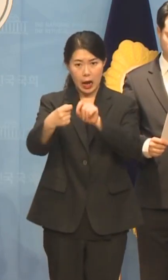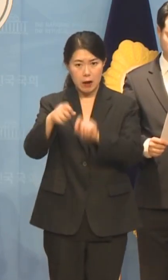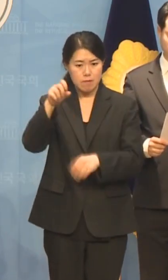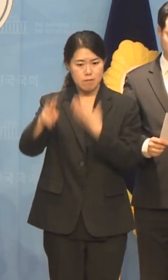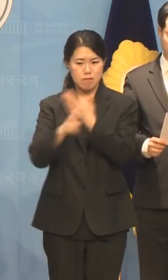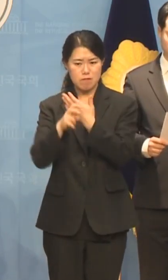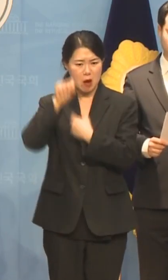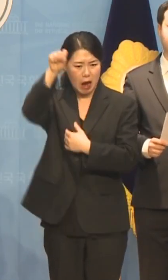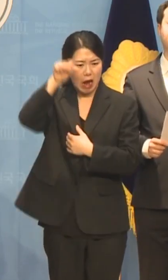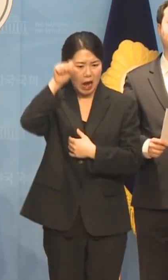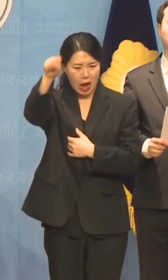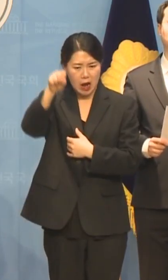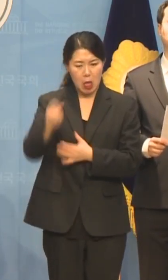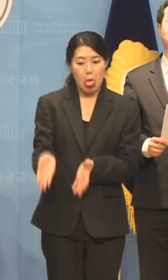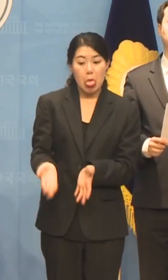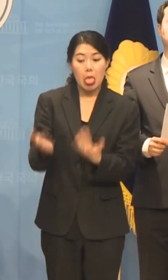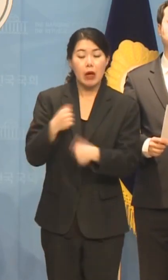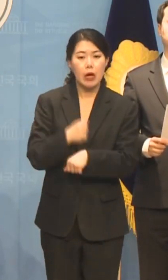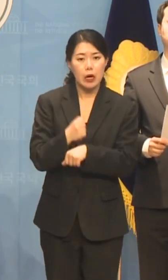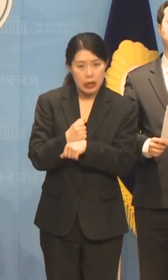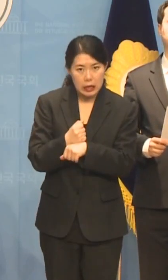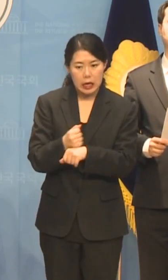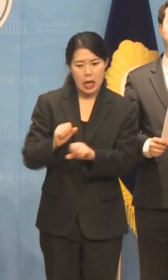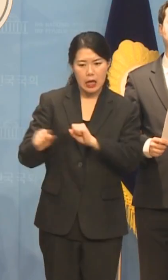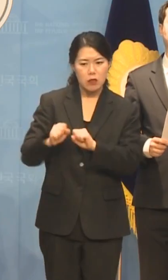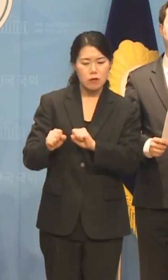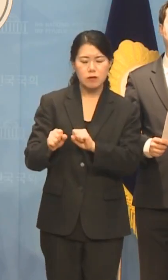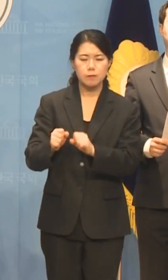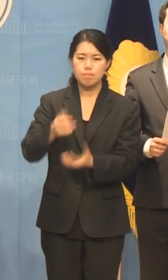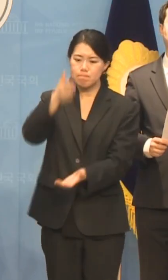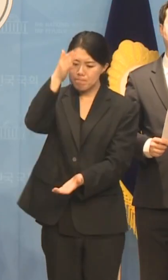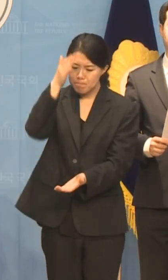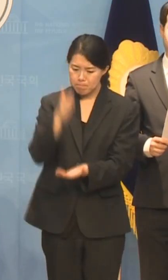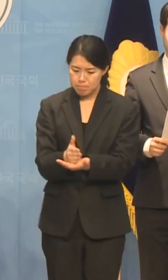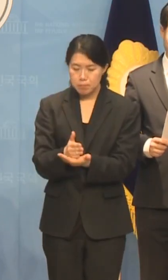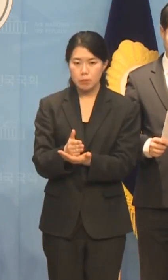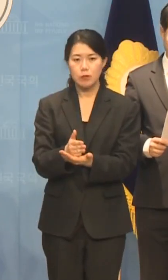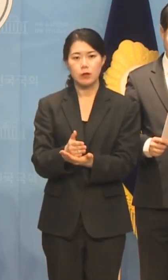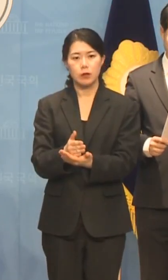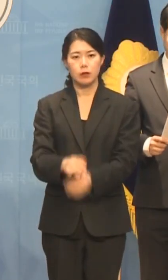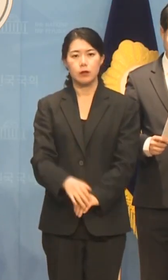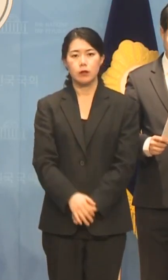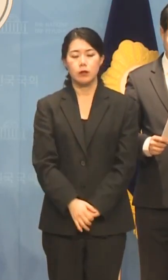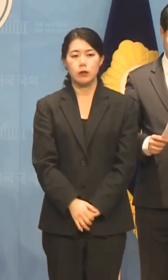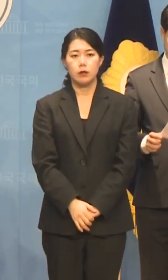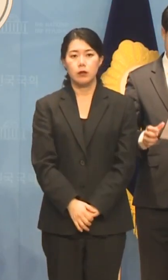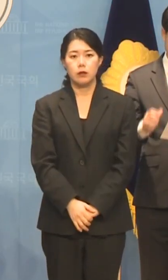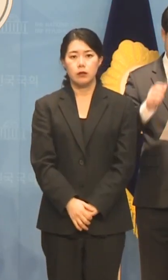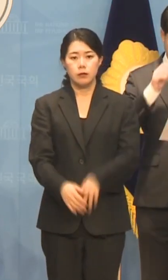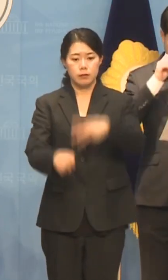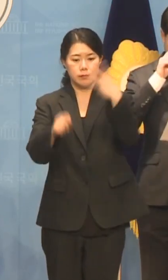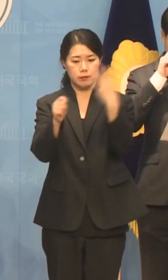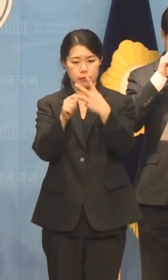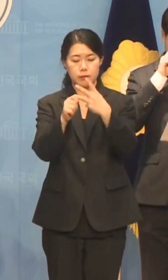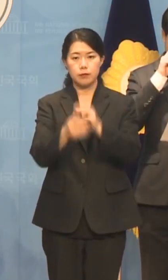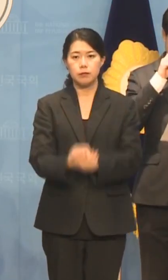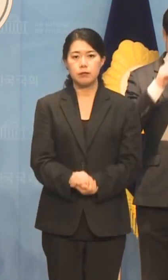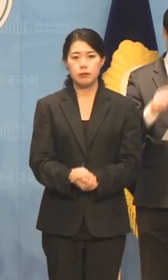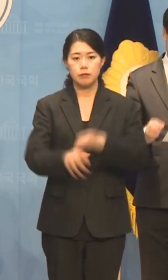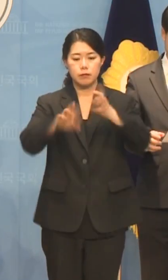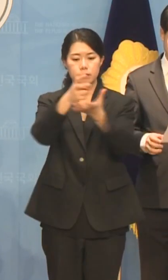농성을 조장하거나 극우 세력을 선동하는 행위를 즉각 중단하라. 3.